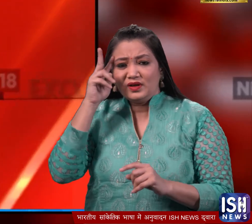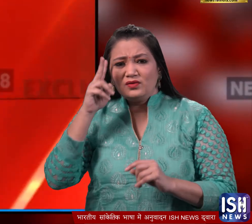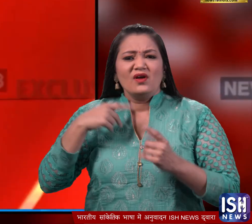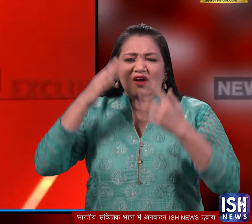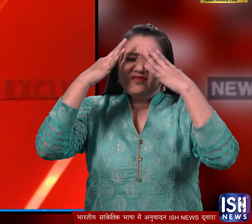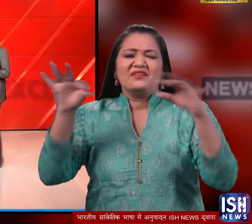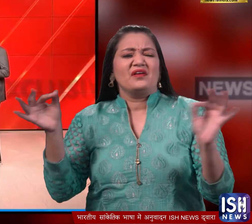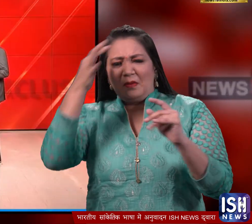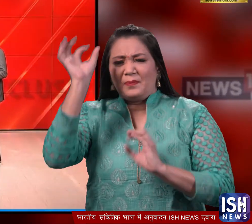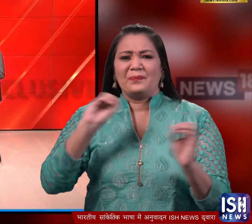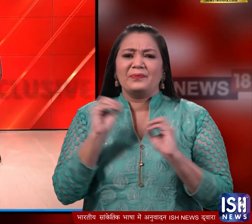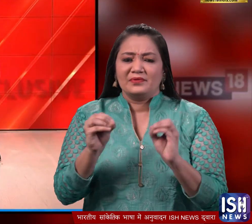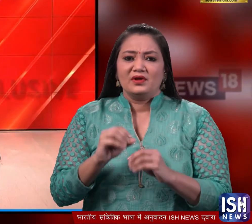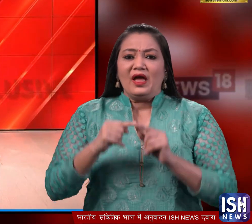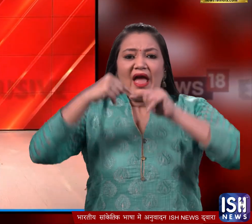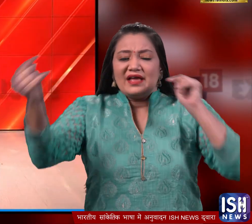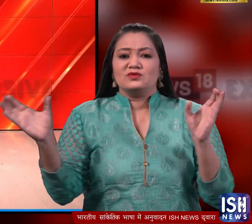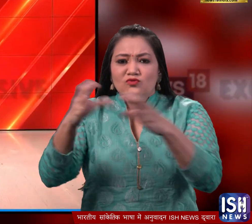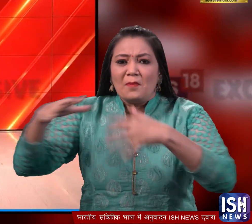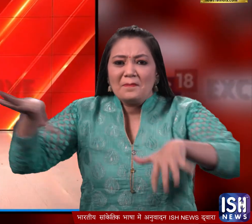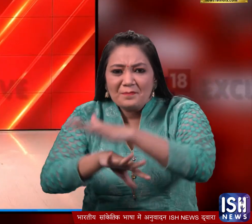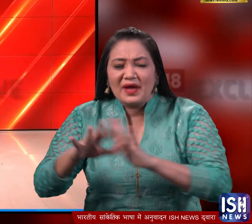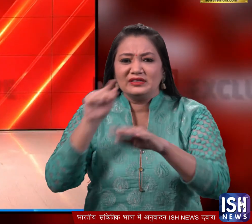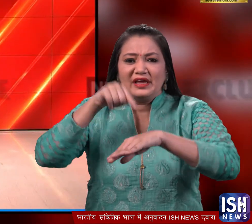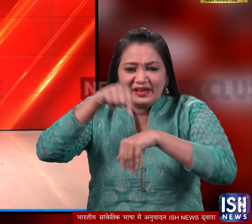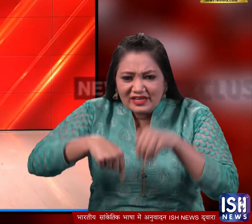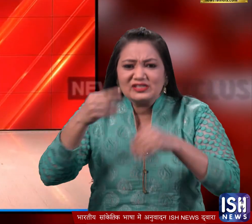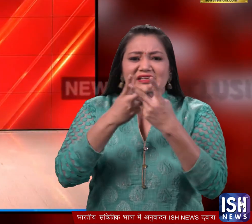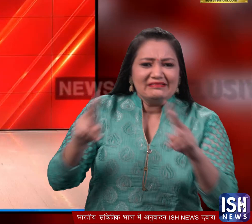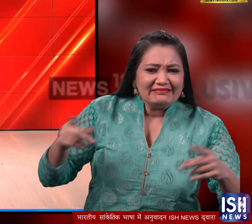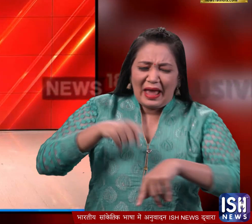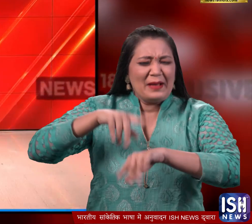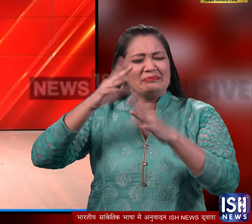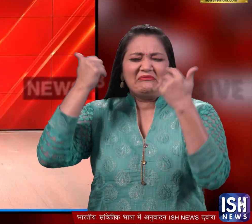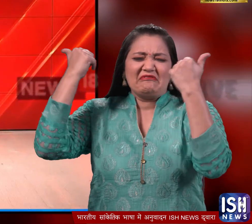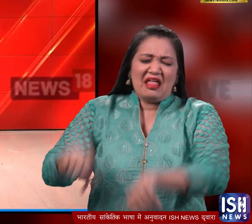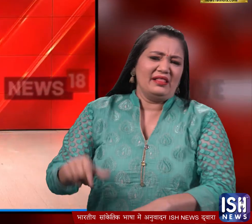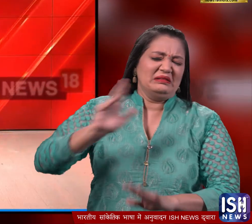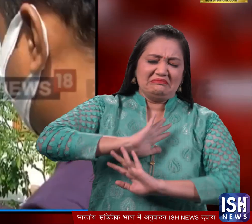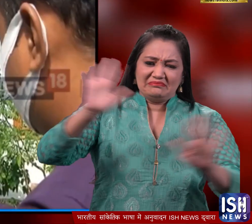बीजेपी ने बेफिक्री दिखाई और दो टूक कहा कि विपक्ष की सारी तैयारी चुनाव में धरी की धरी रह जाएगी।